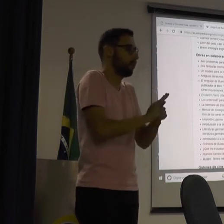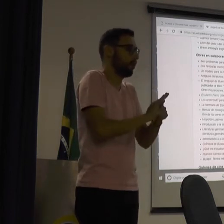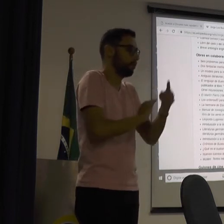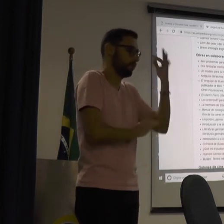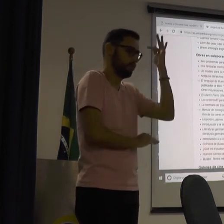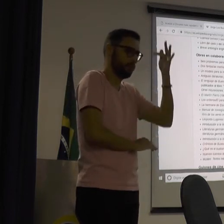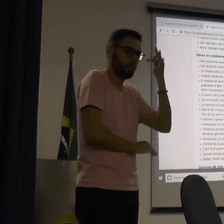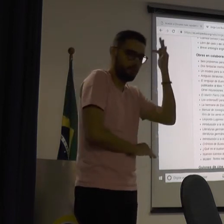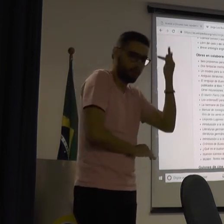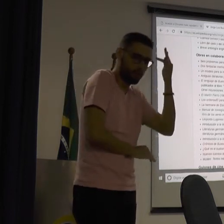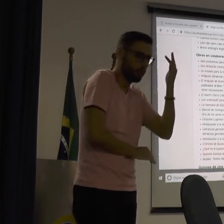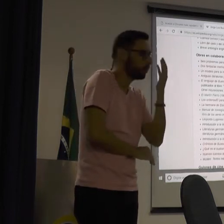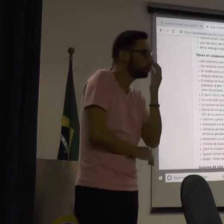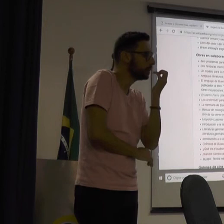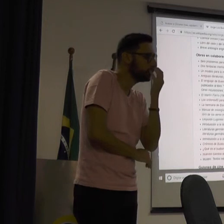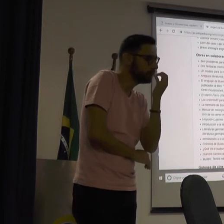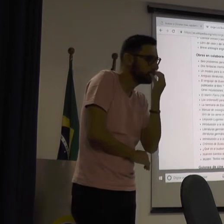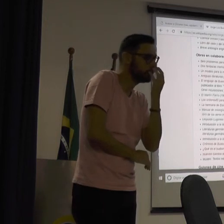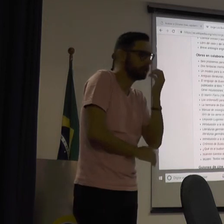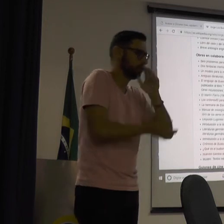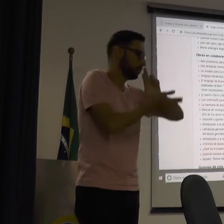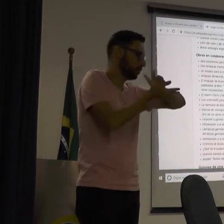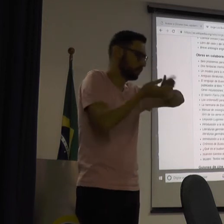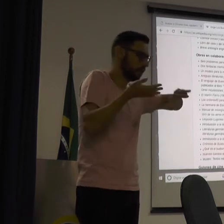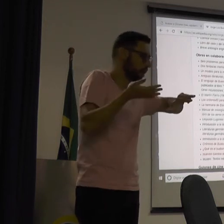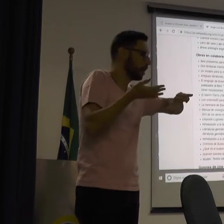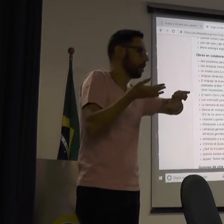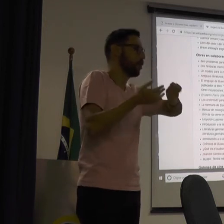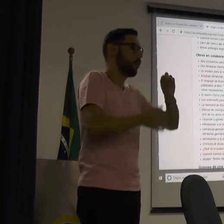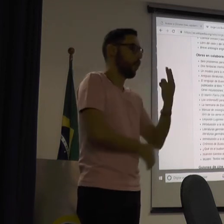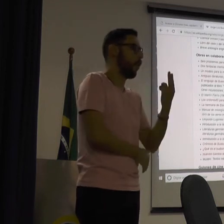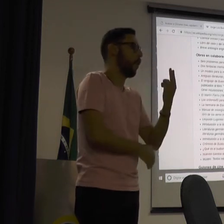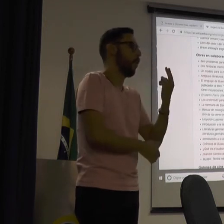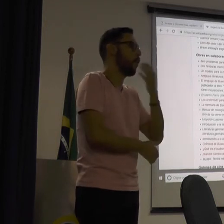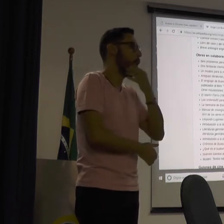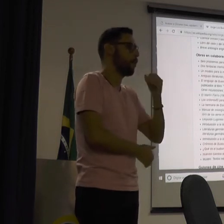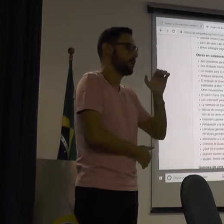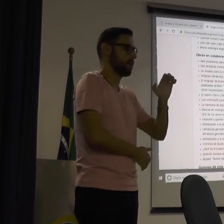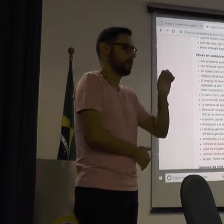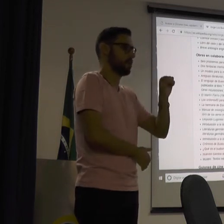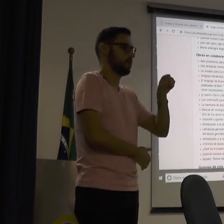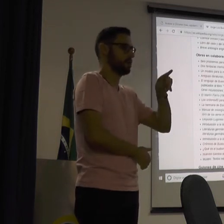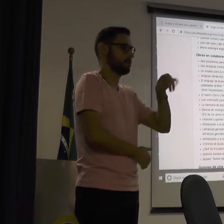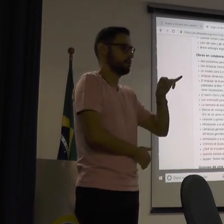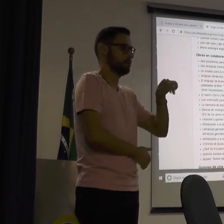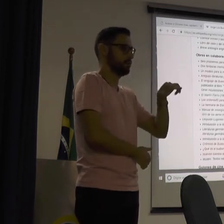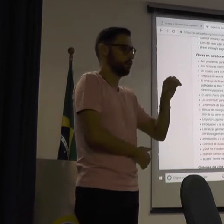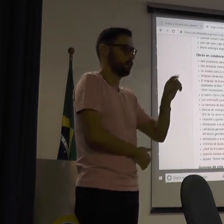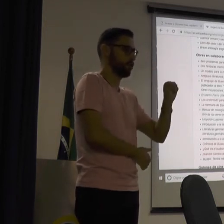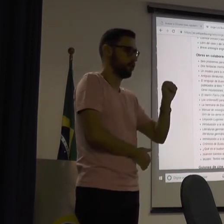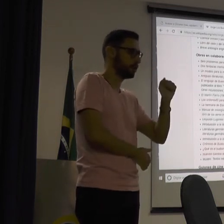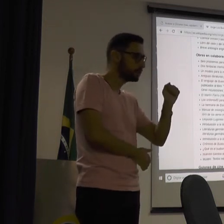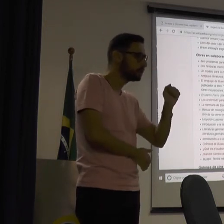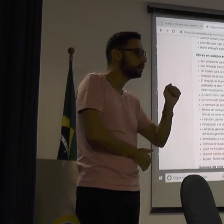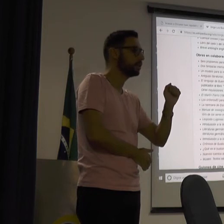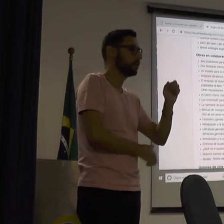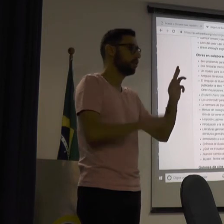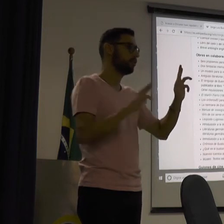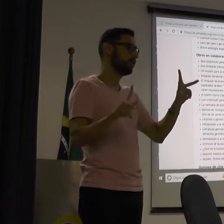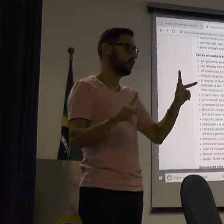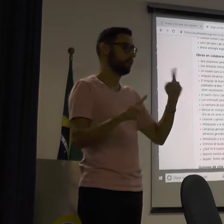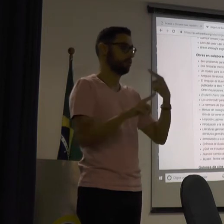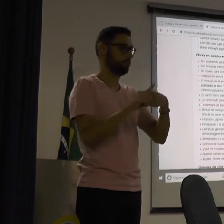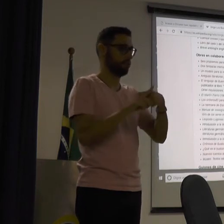do Schopenhauer, que é digamos, o Spinoza. Então essa postura do Borges é menos revolucionária, porque se eu